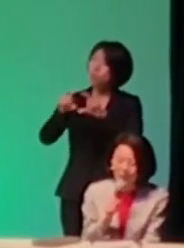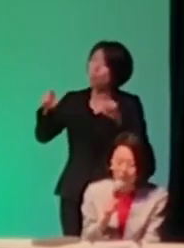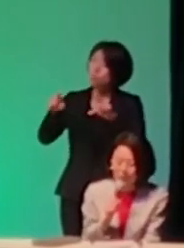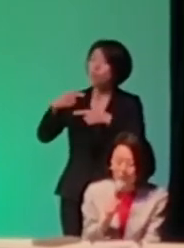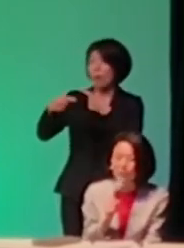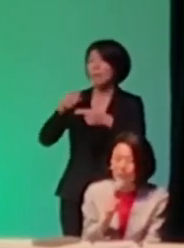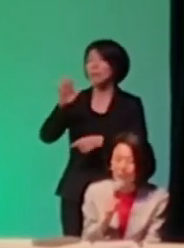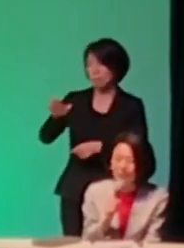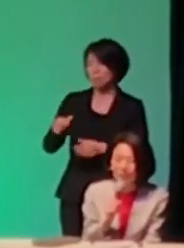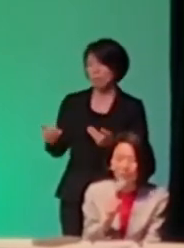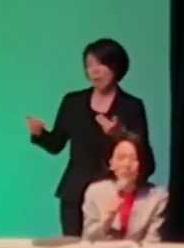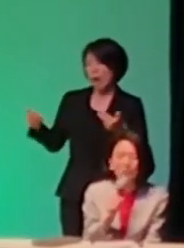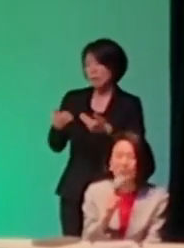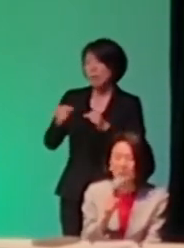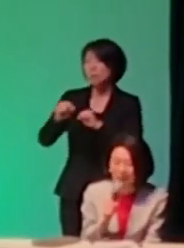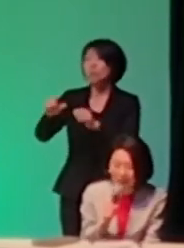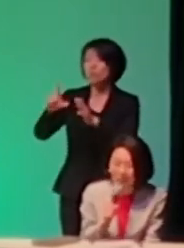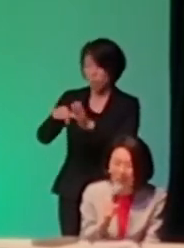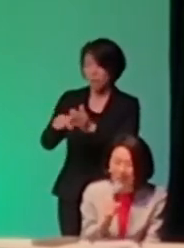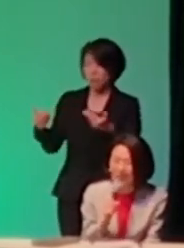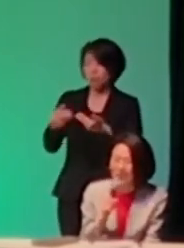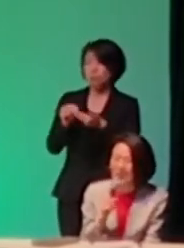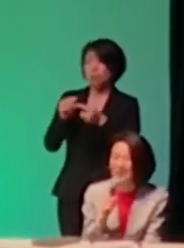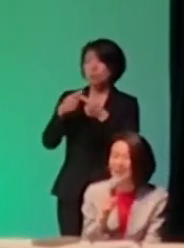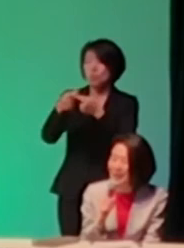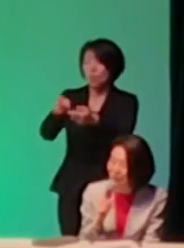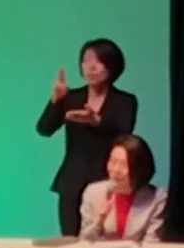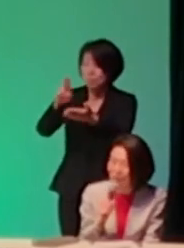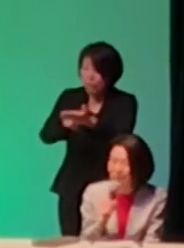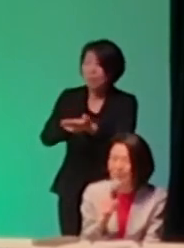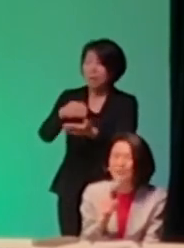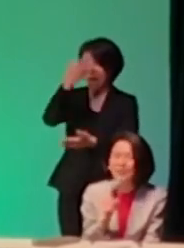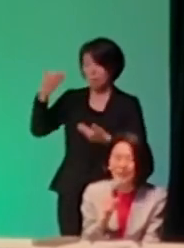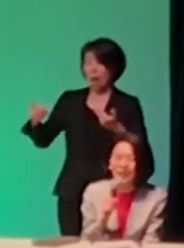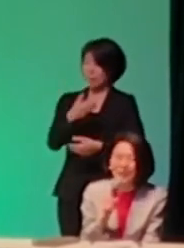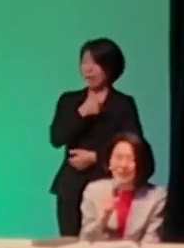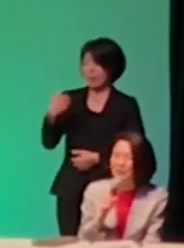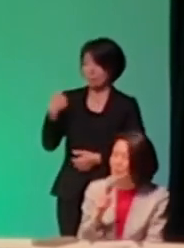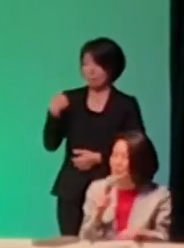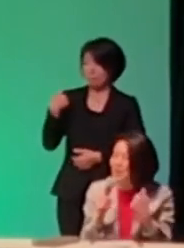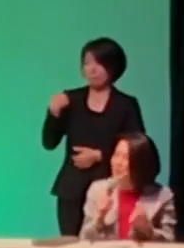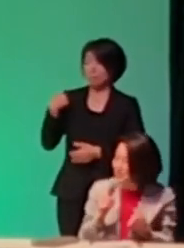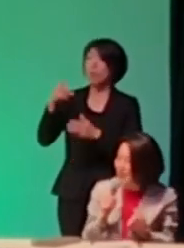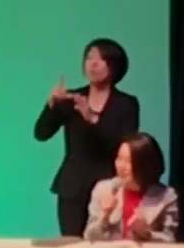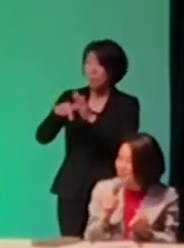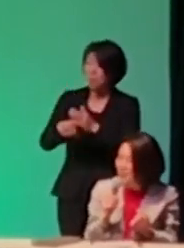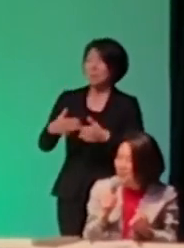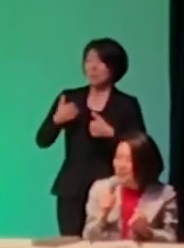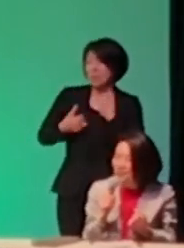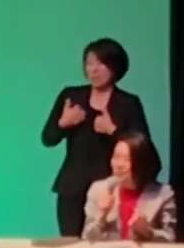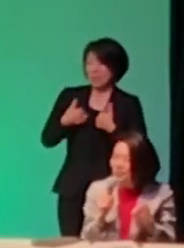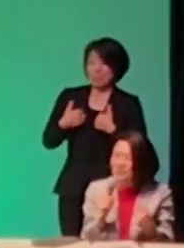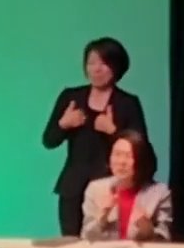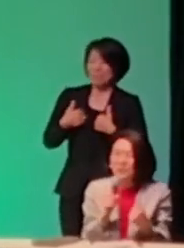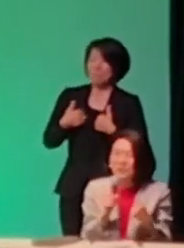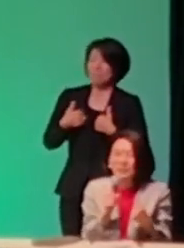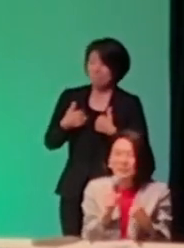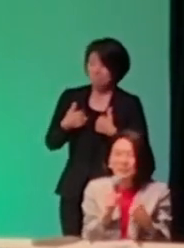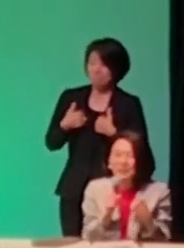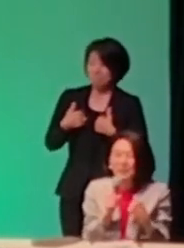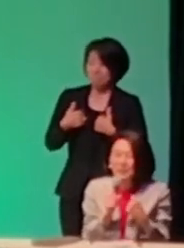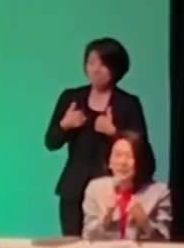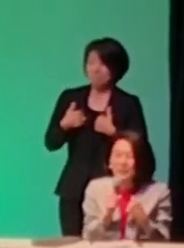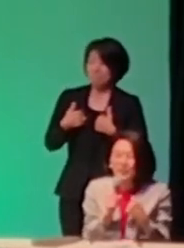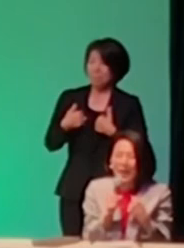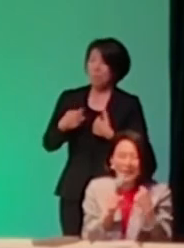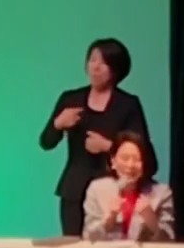の働くという時に、就職が決まったと、やっと働けるといった時に、やはり嬉しくて、どうしてもその自分